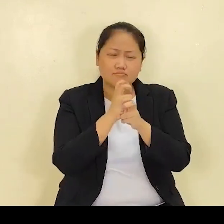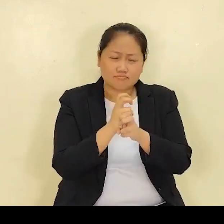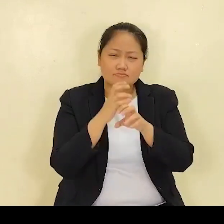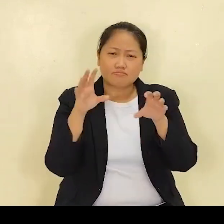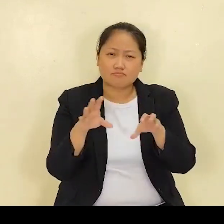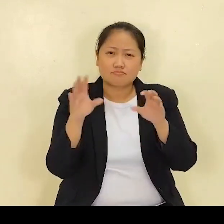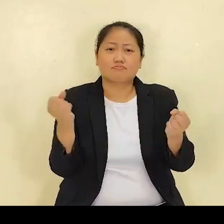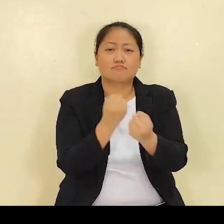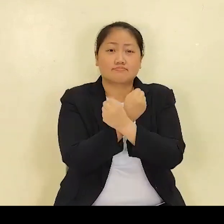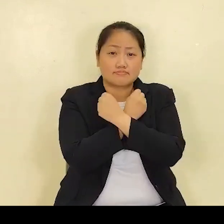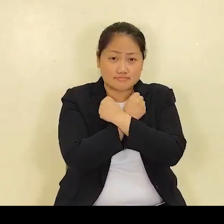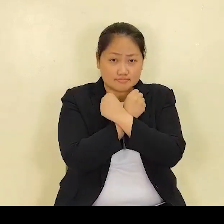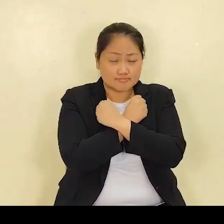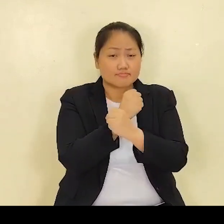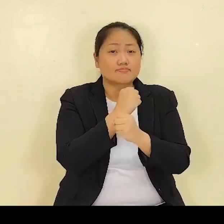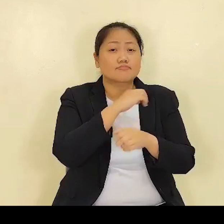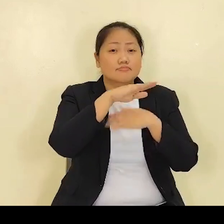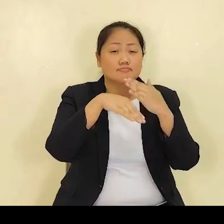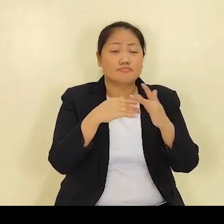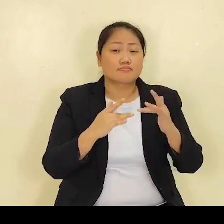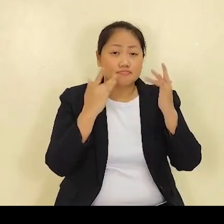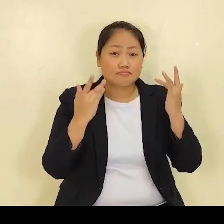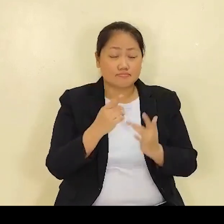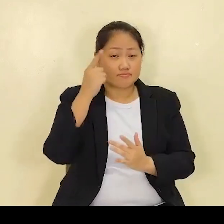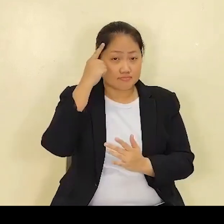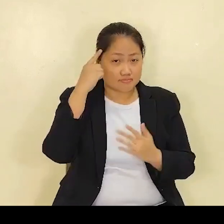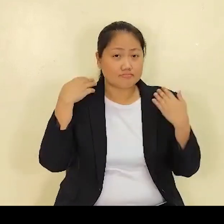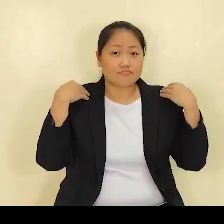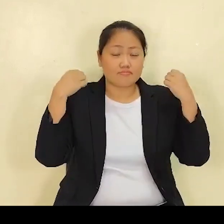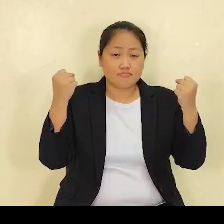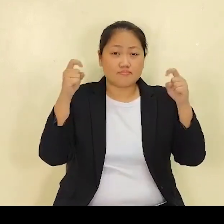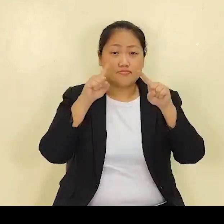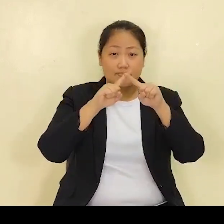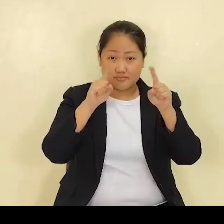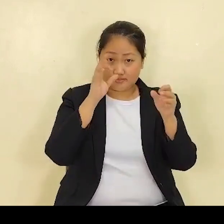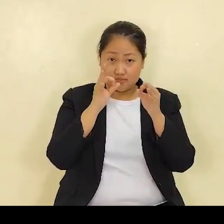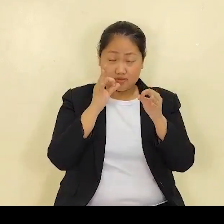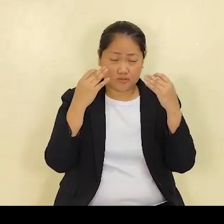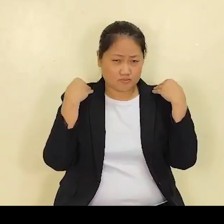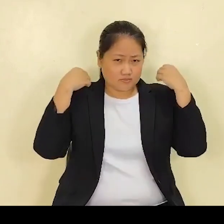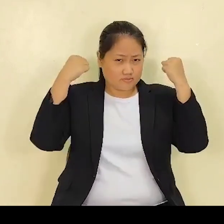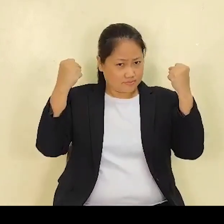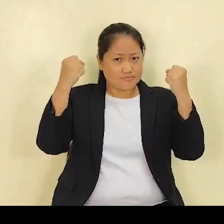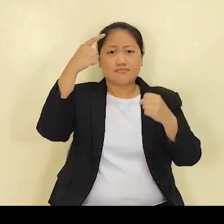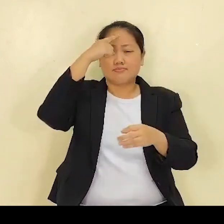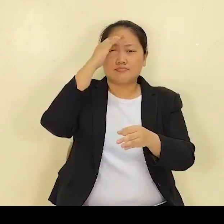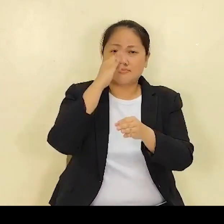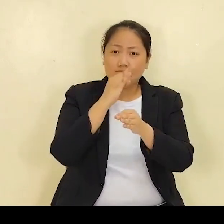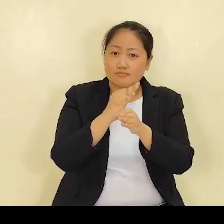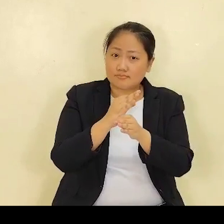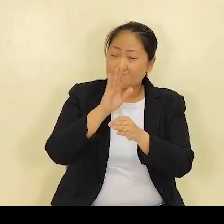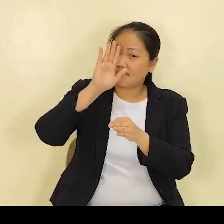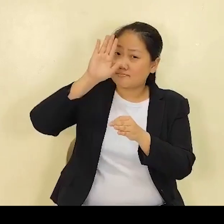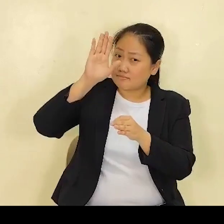gawin ang magmahal ng buong puso, isip at lakas. Pero kung matibay ang pananampalataya